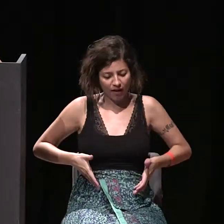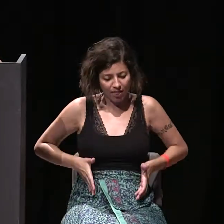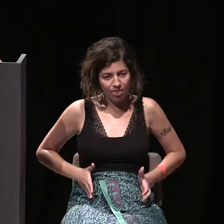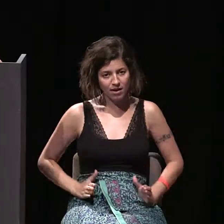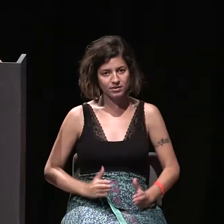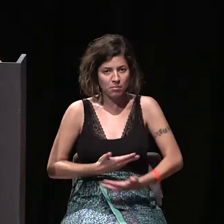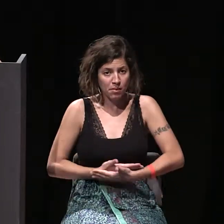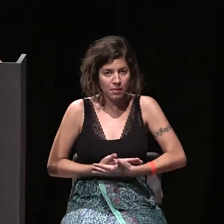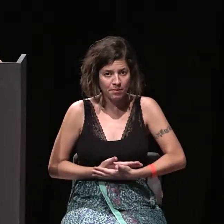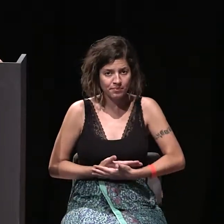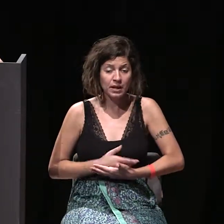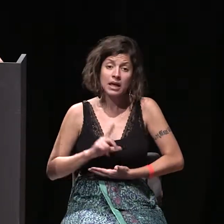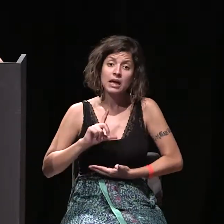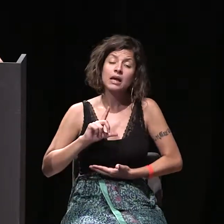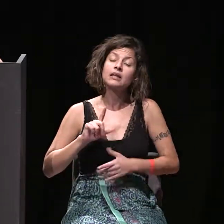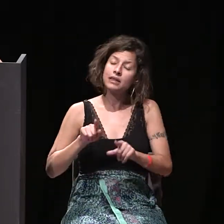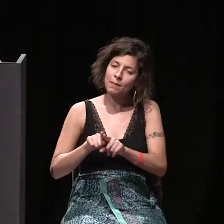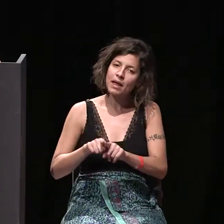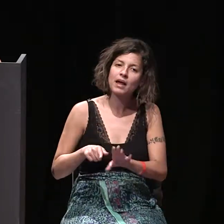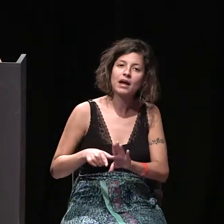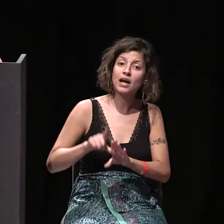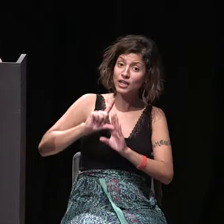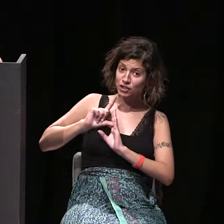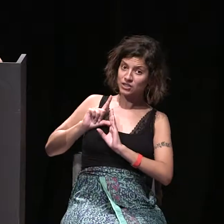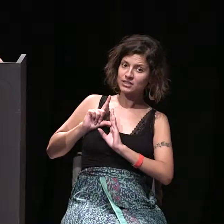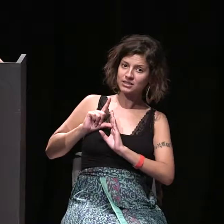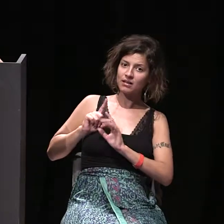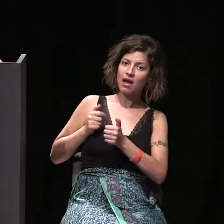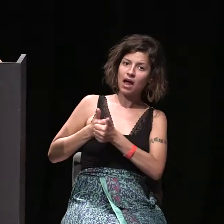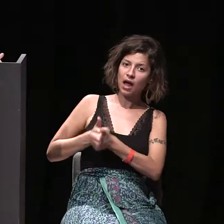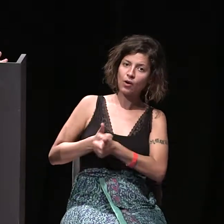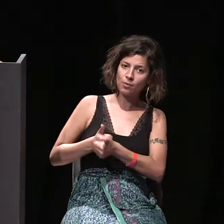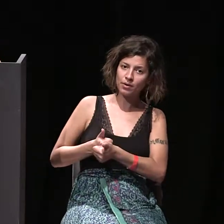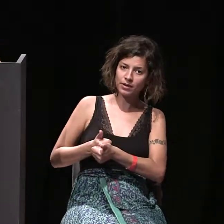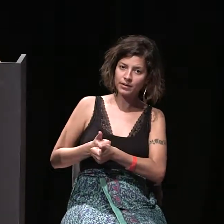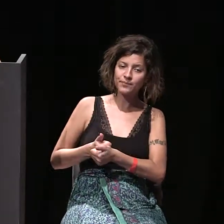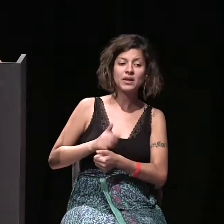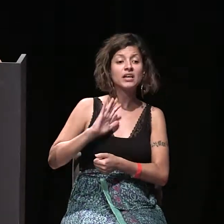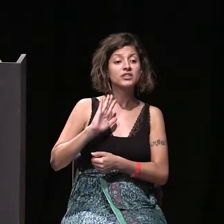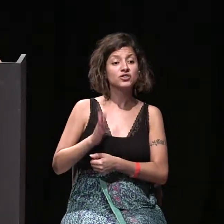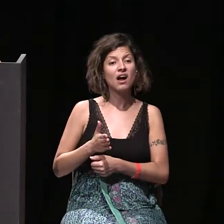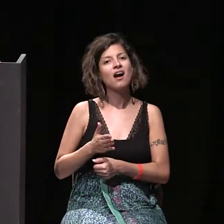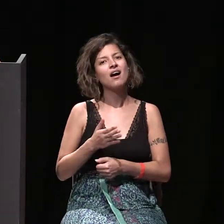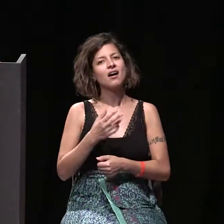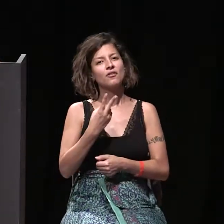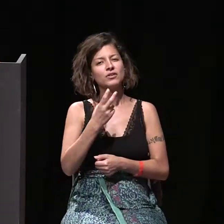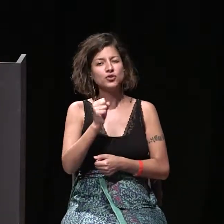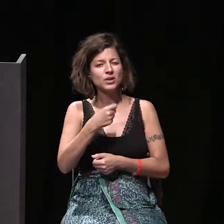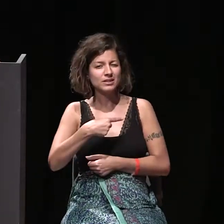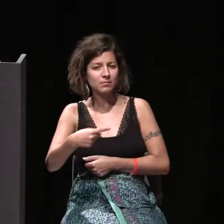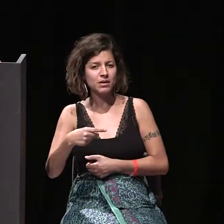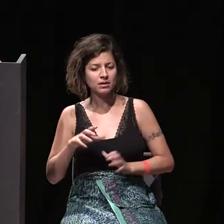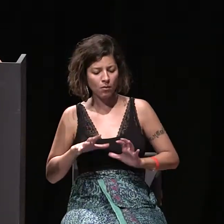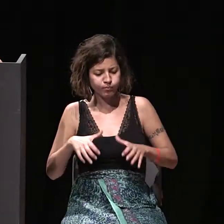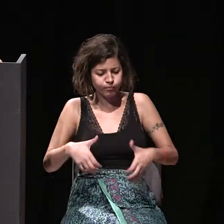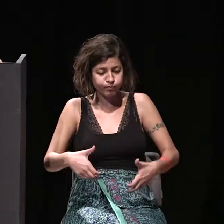gente acompanha o pré-natal, a partir das 28 semanas, então já é o terceiro trimestre, o finalzinho da gestação,